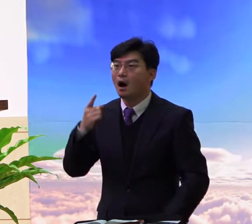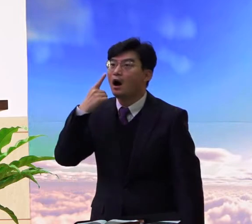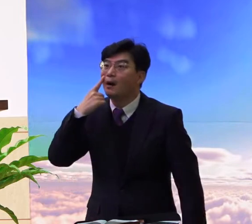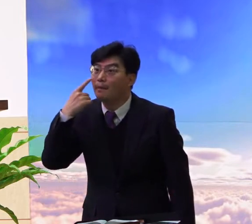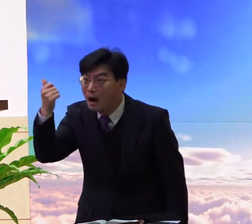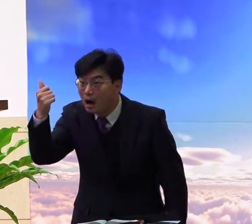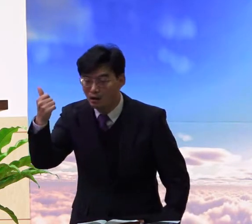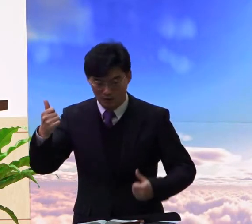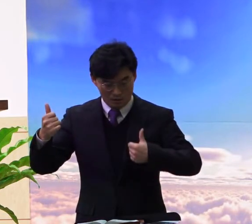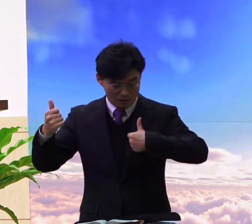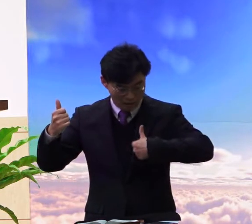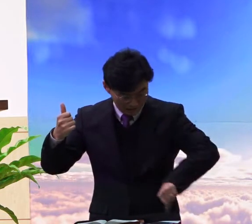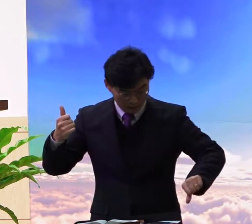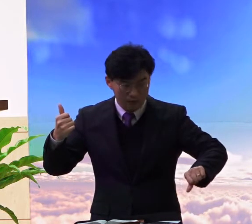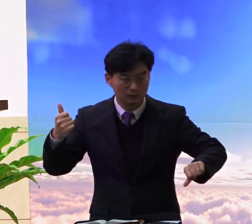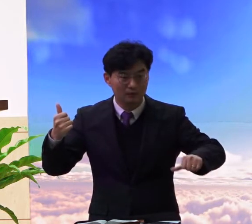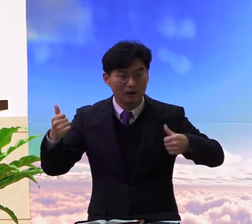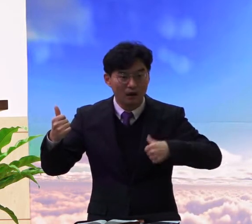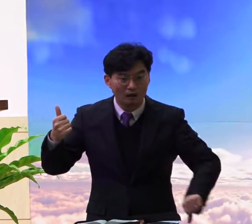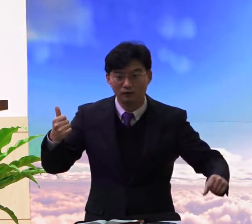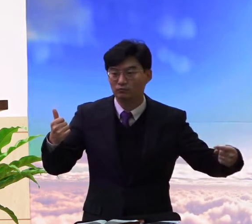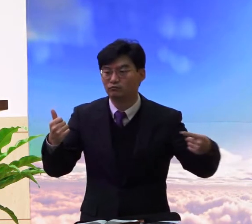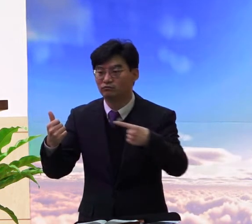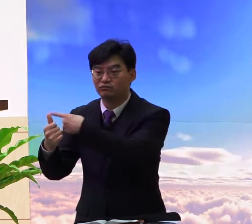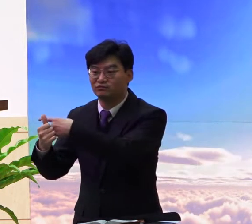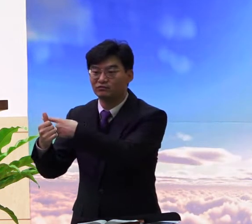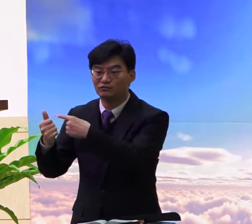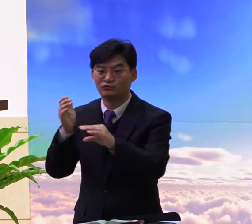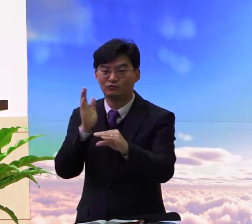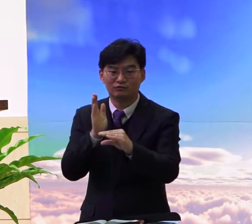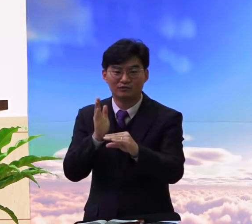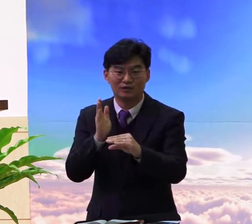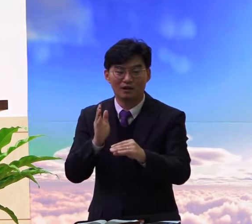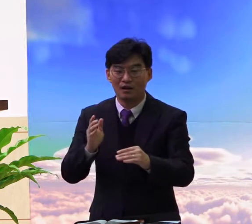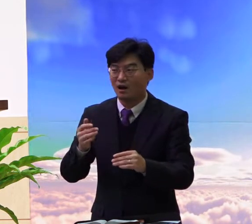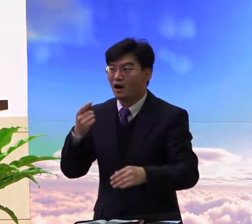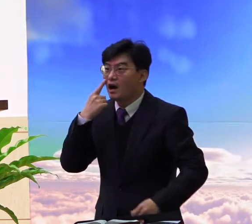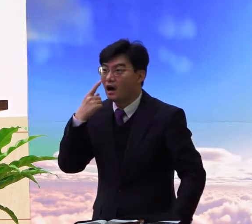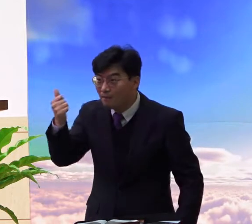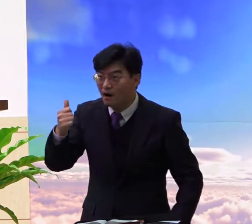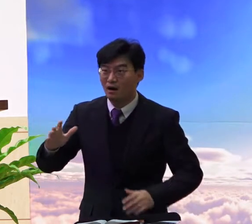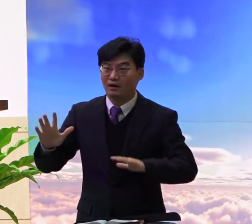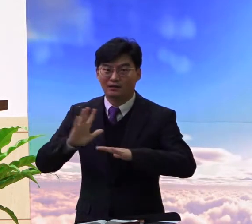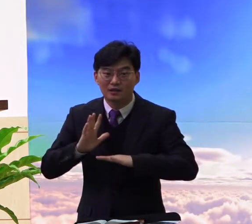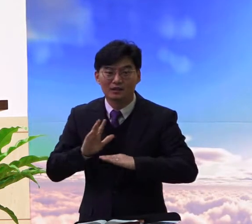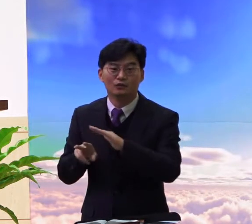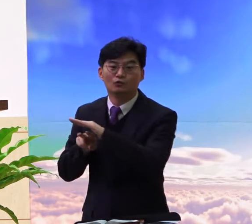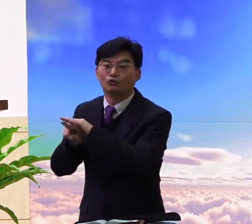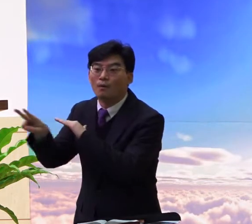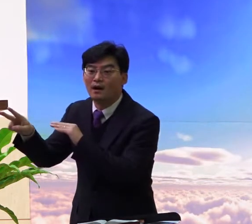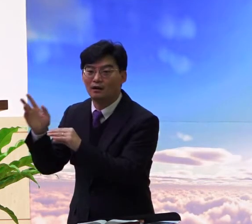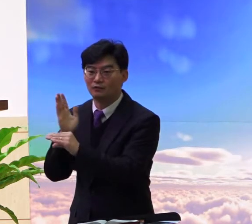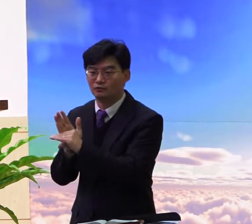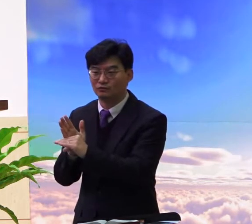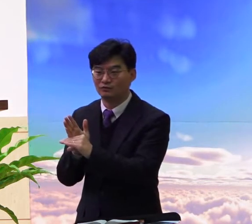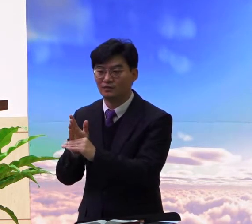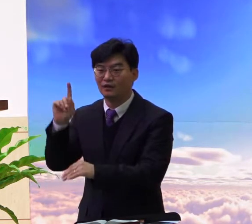아버지가 아들에게 쫓기어서 아들이 아버지를 추격하여서 피신해야만 하는, 다윗이 그렇게